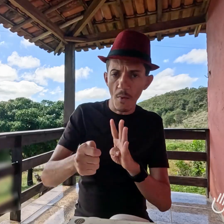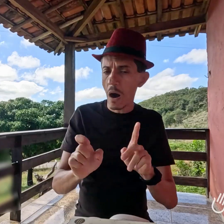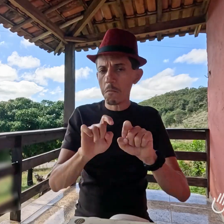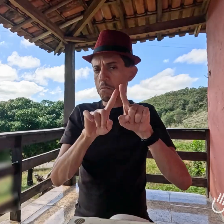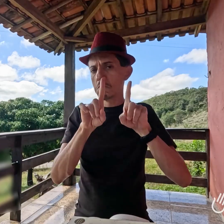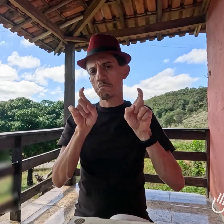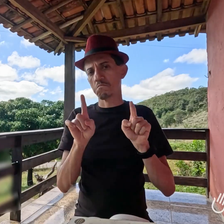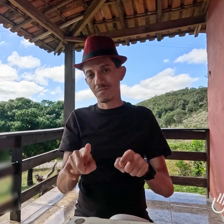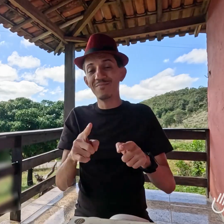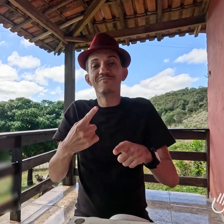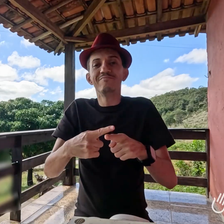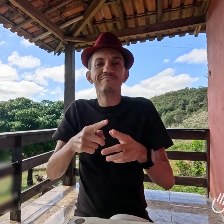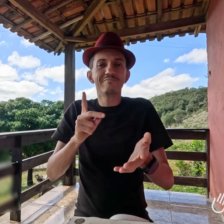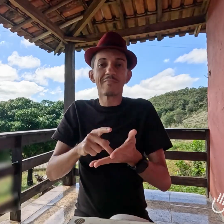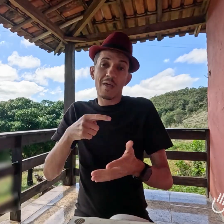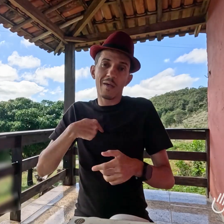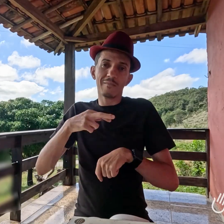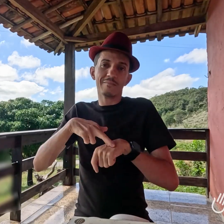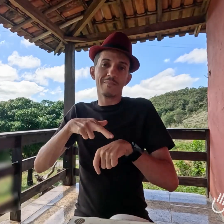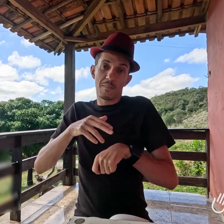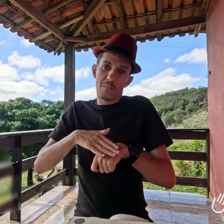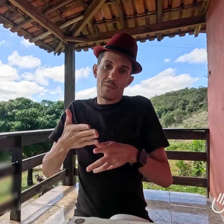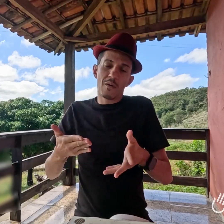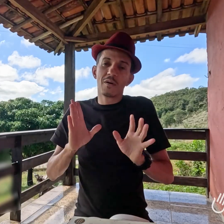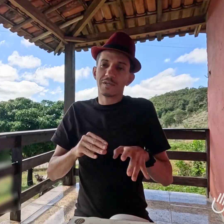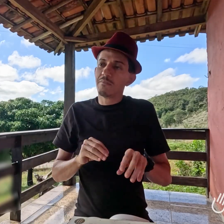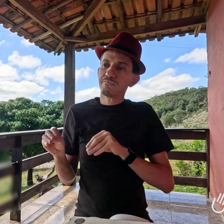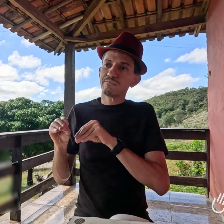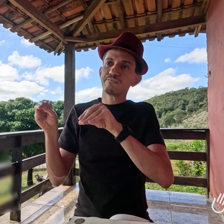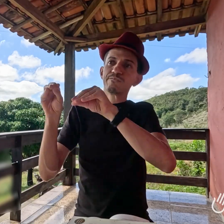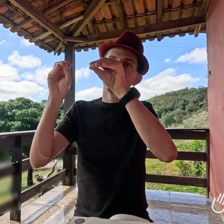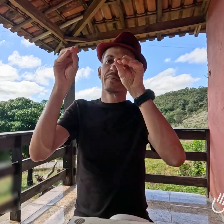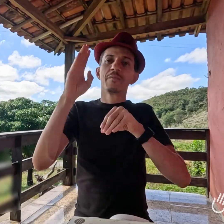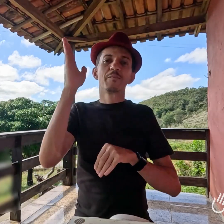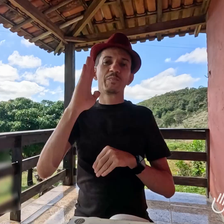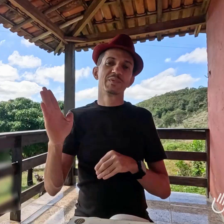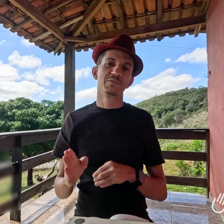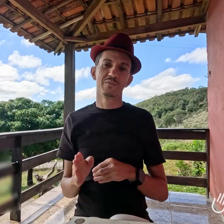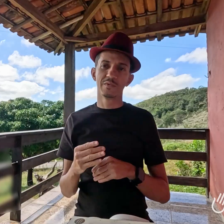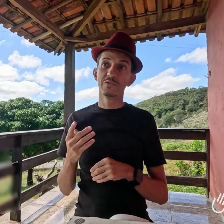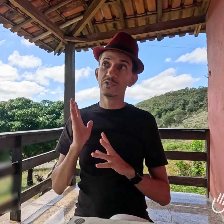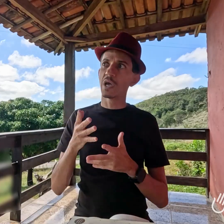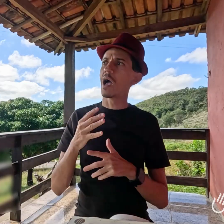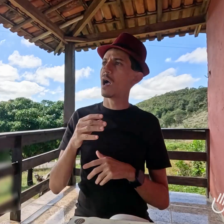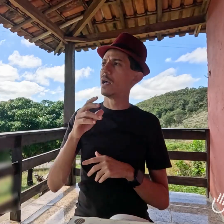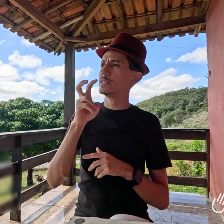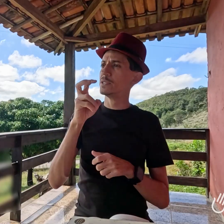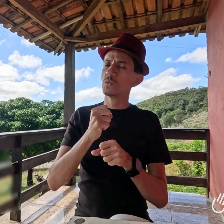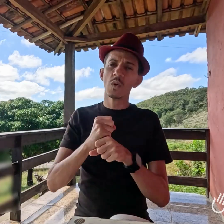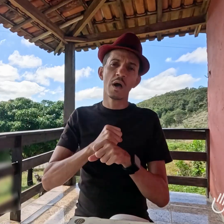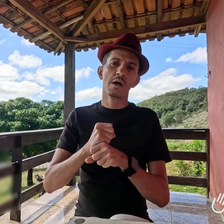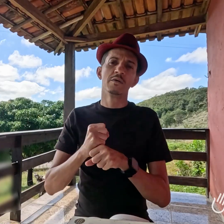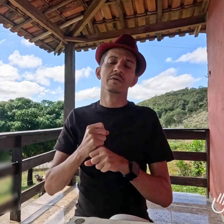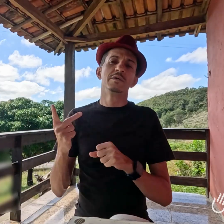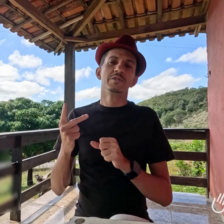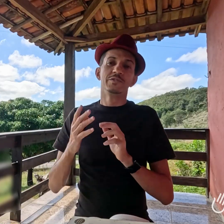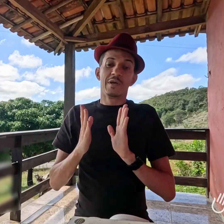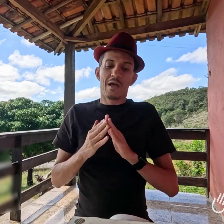os livros que você ainda não tiver. Madison, vocês vão continuar produzindo os livros impressos